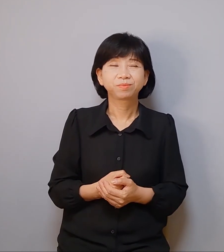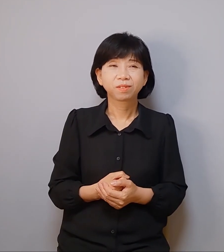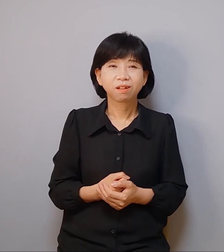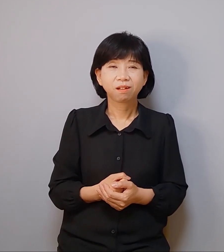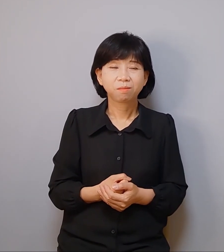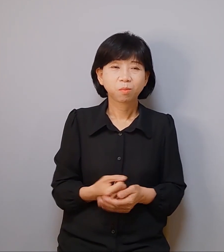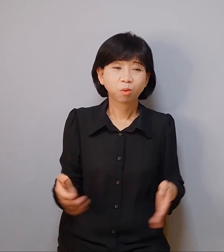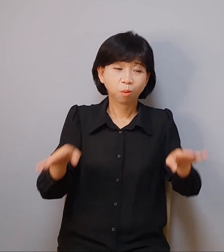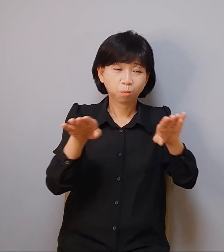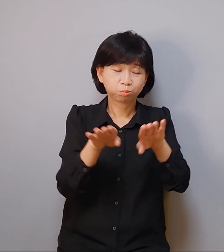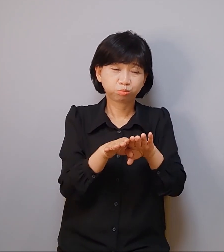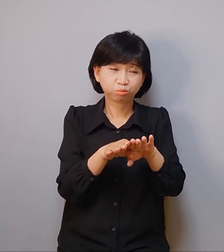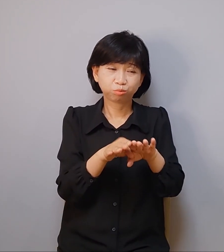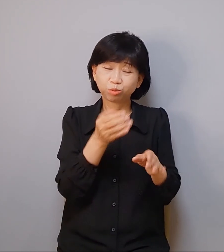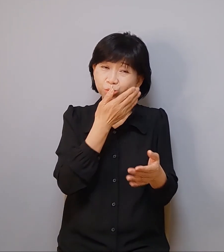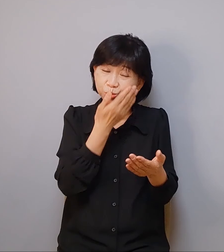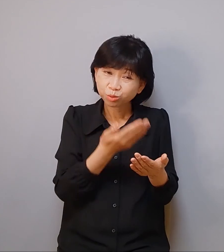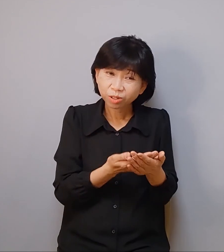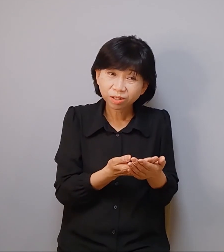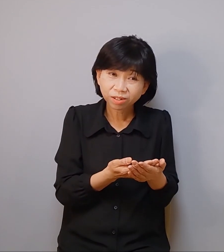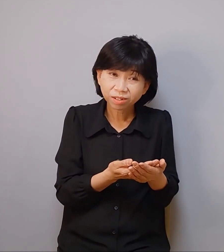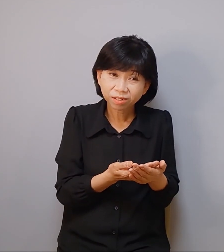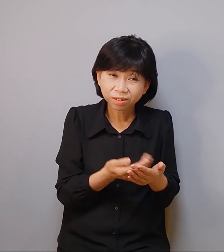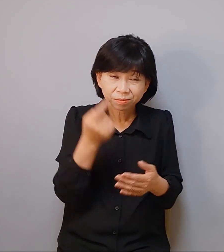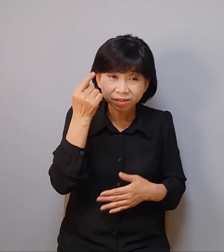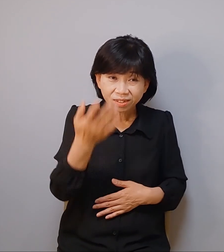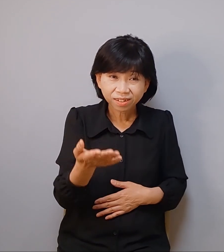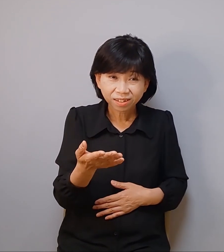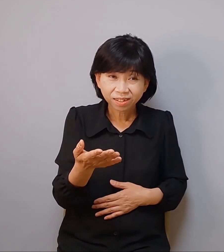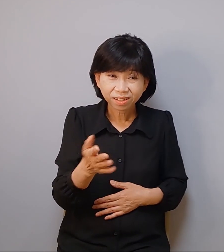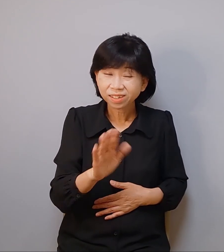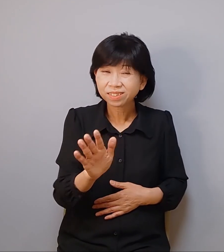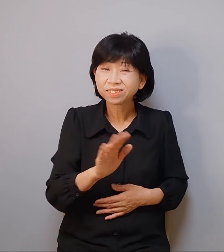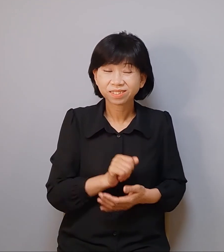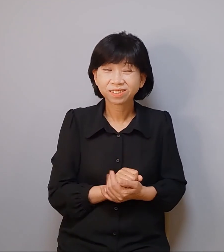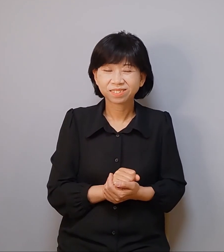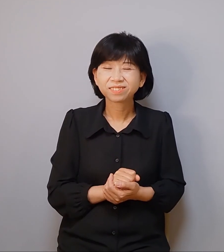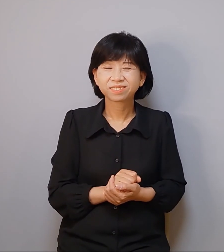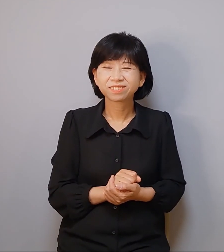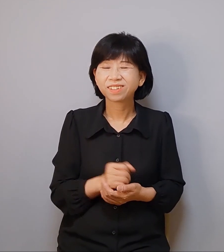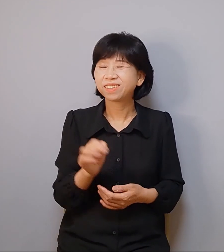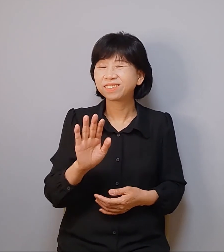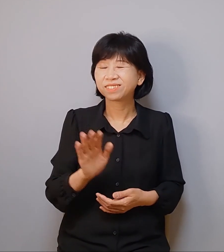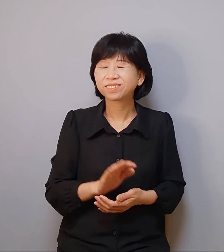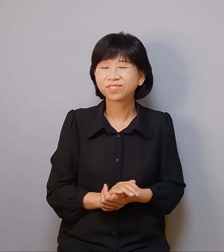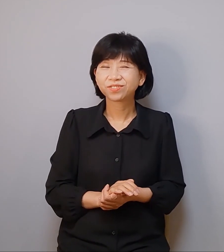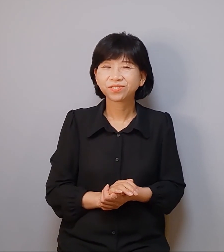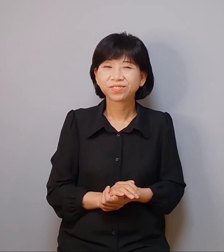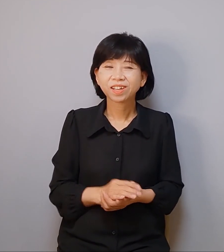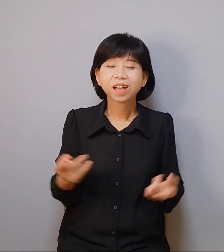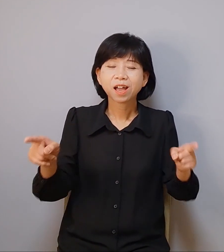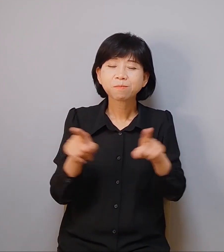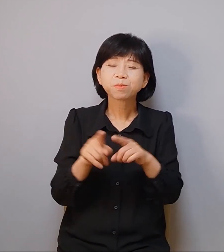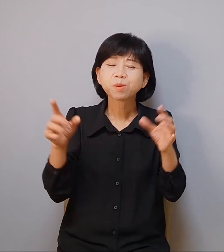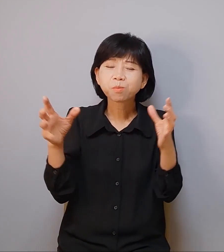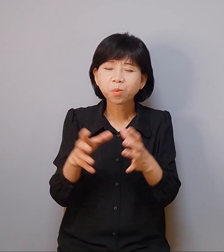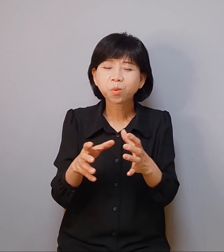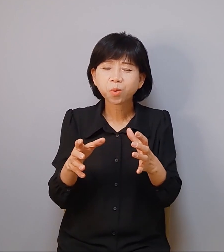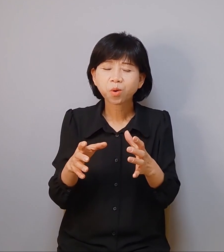중요하겠어요? 함께 모여 있는 곳이 에클레시아, 함께 모여 있는 곳이 교회지. 무슨 건물이 중요하겠어요?